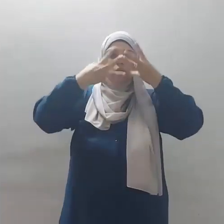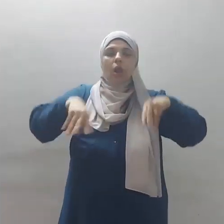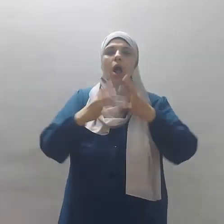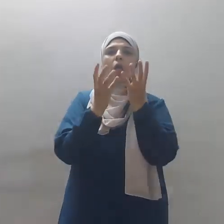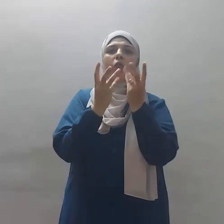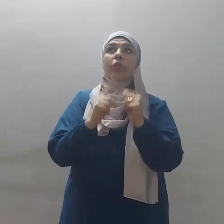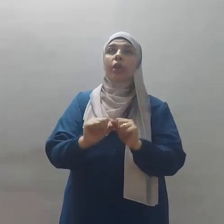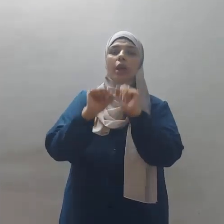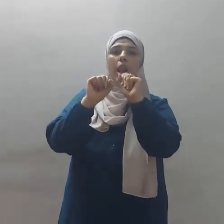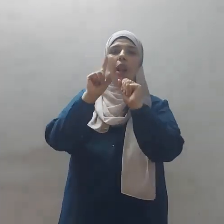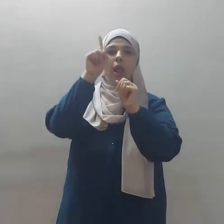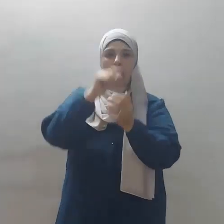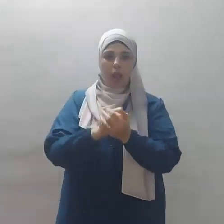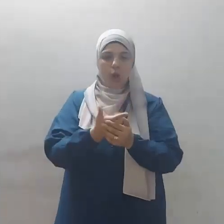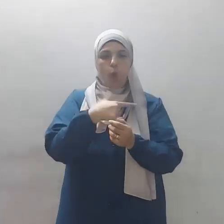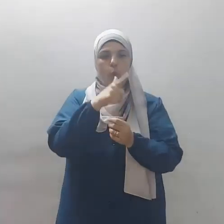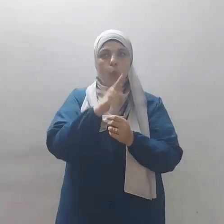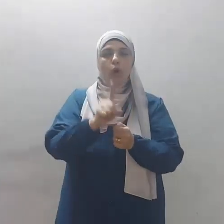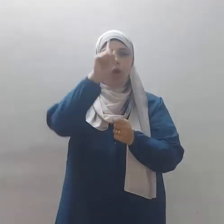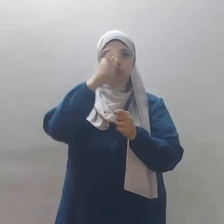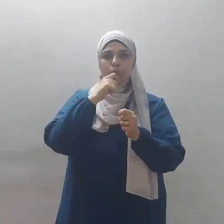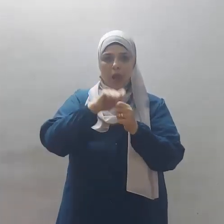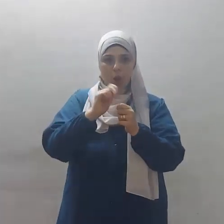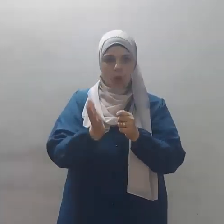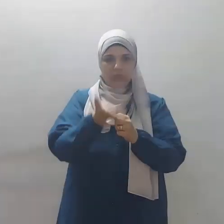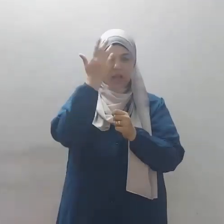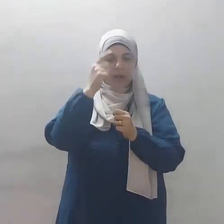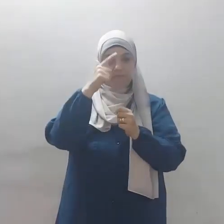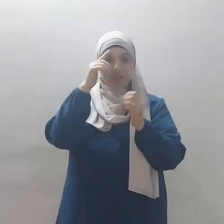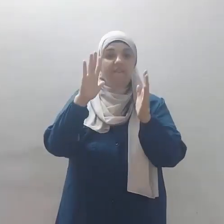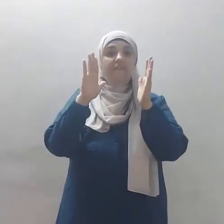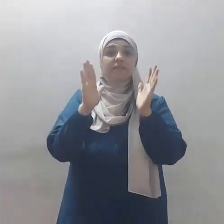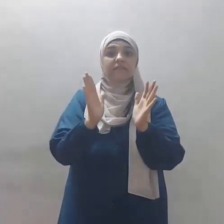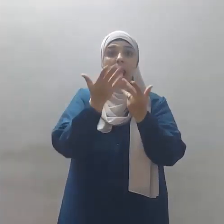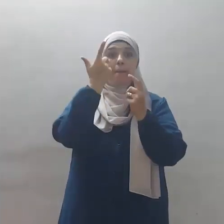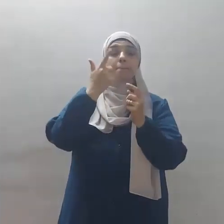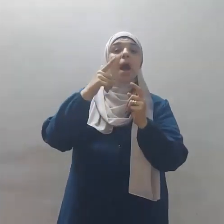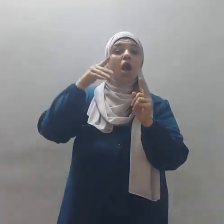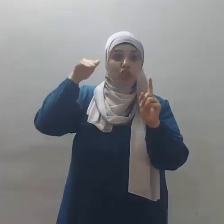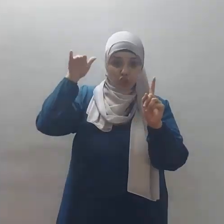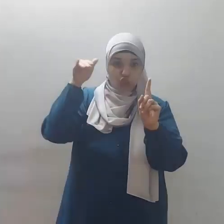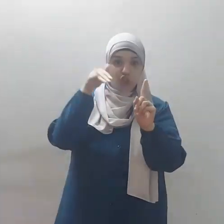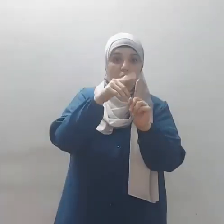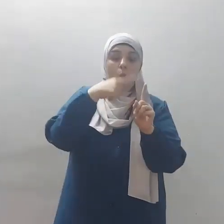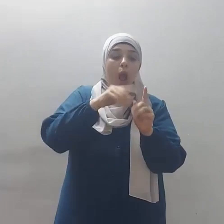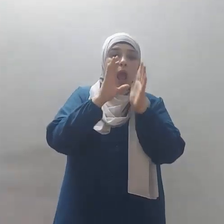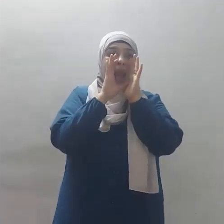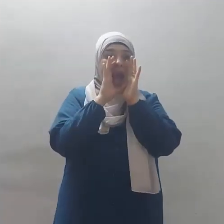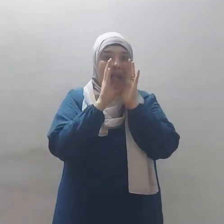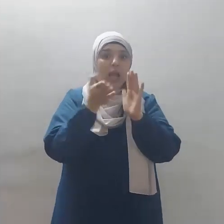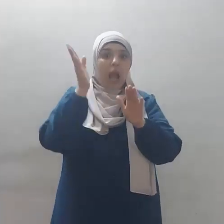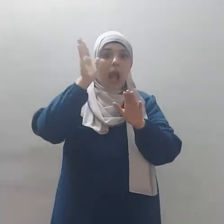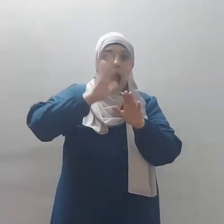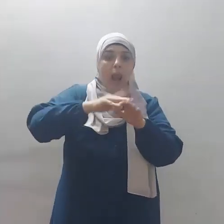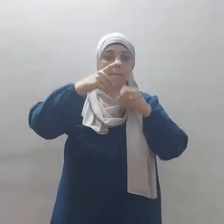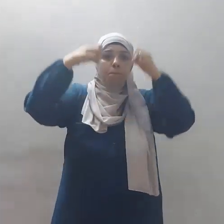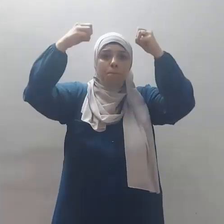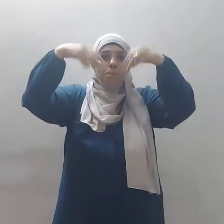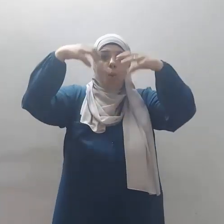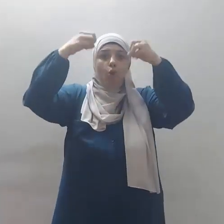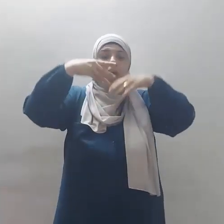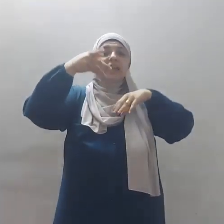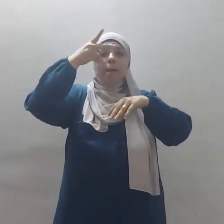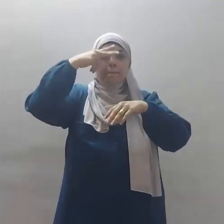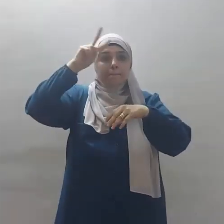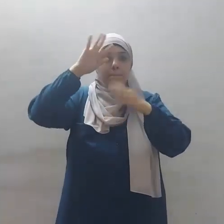لذكري ويقول سبحانه فلما جاءها نودي ان بورك من